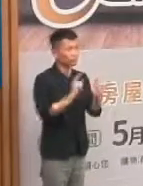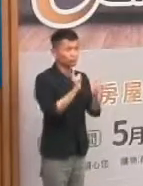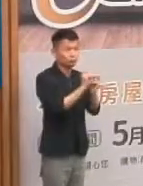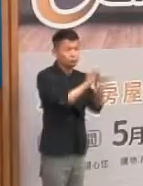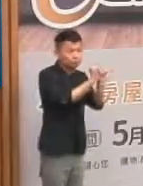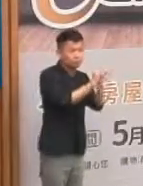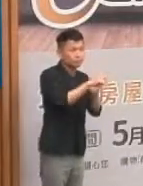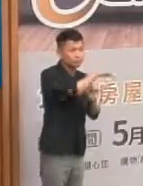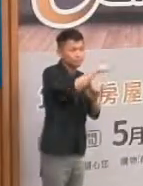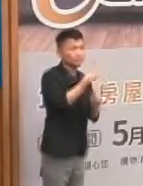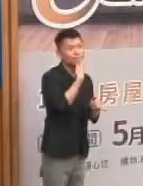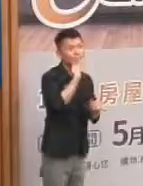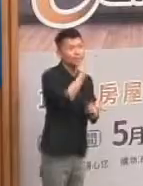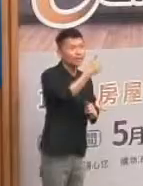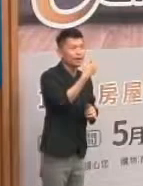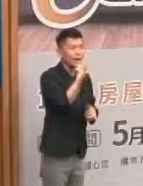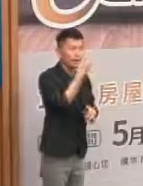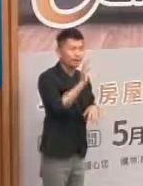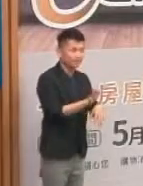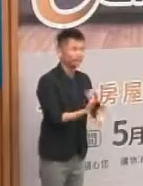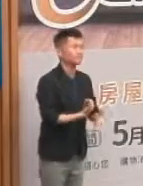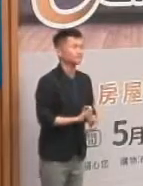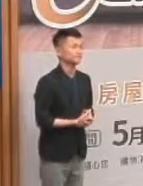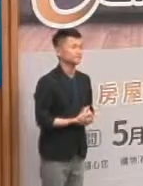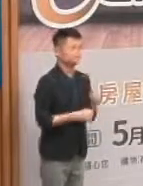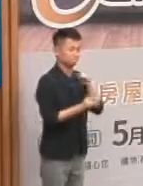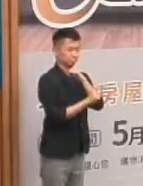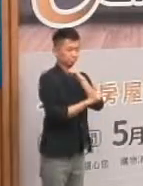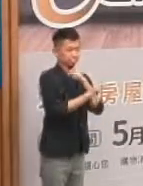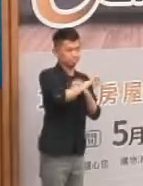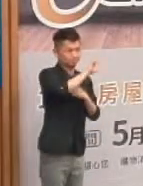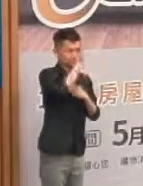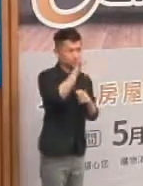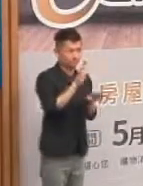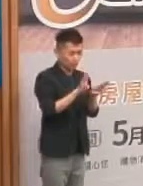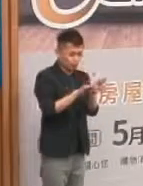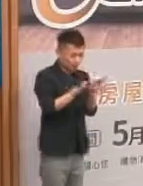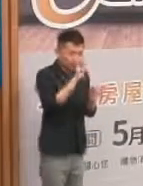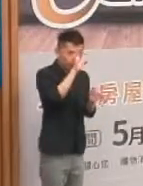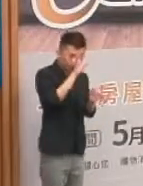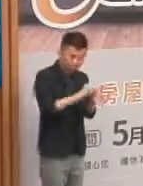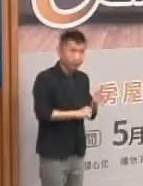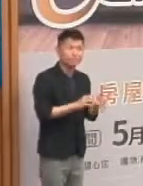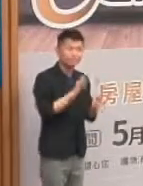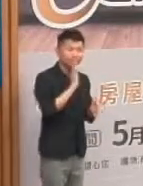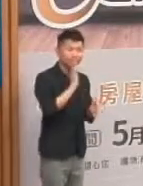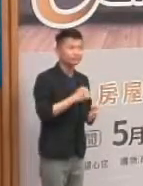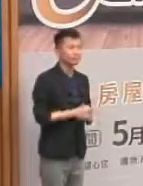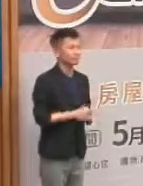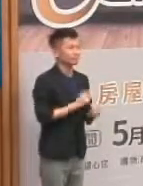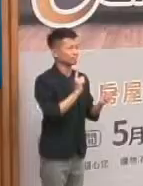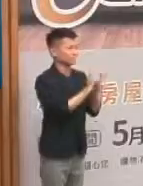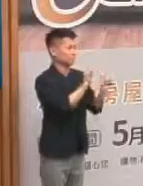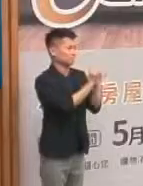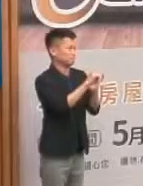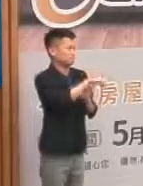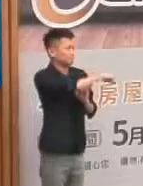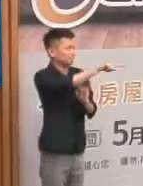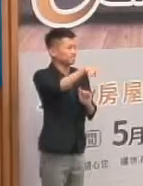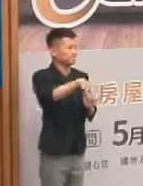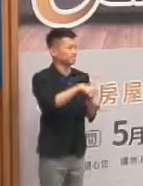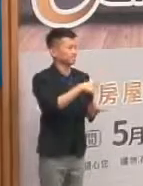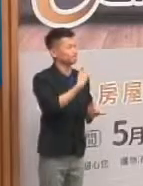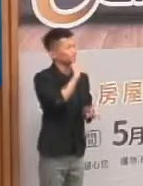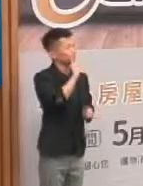压到那个最后一天才扣这个税款的，所以我想这个对民众来讲其实也是比